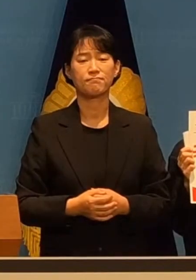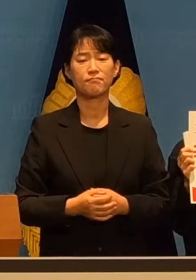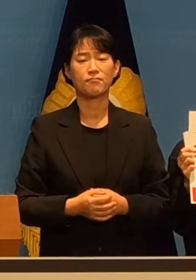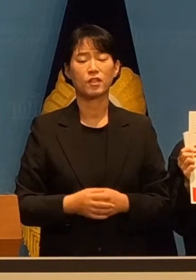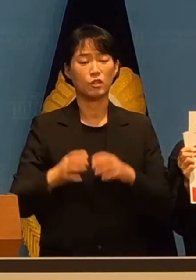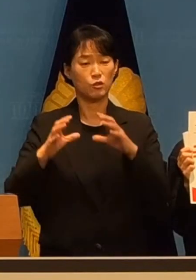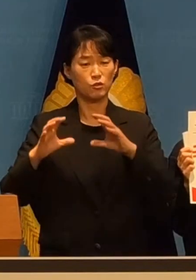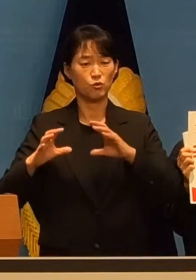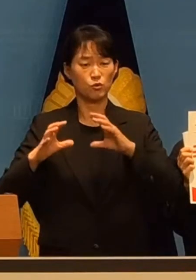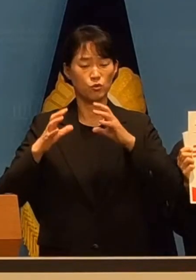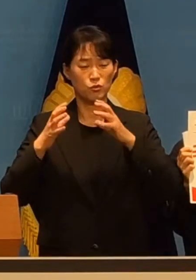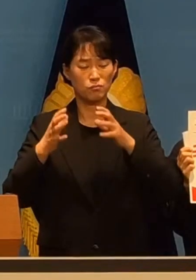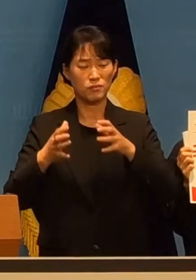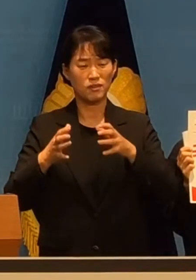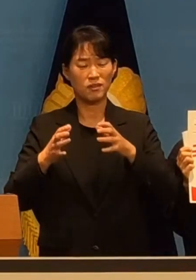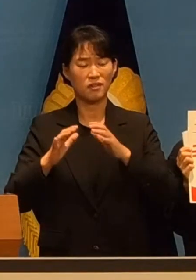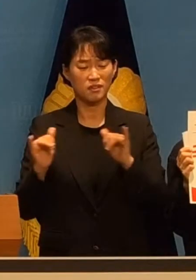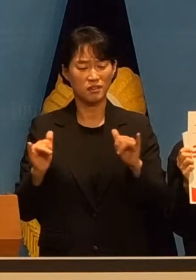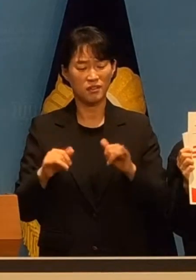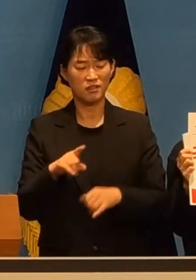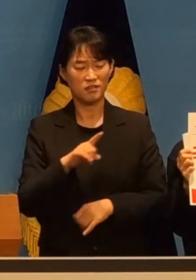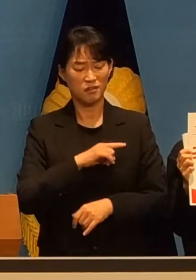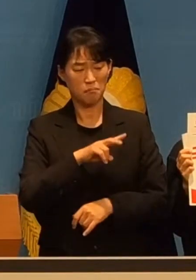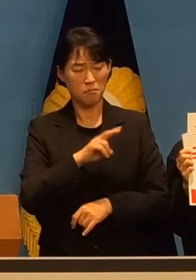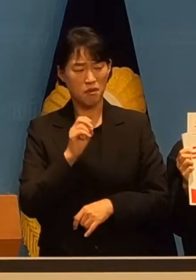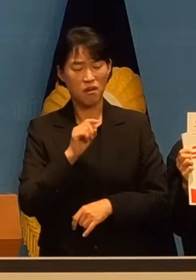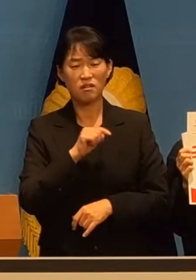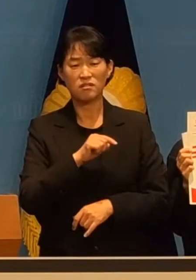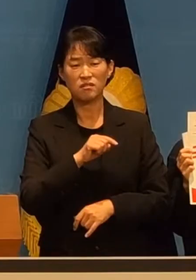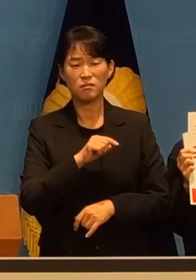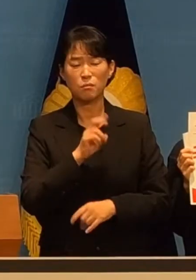국민 밉상 쿠팡이 되고 있습니다.